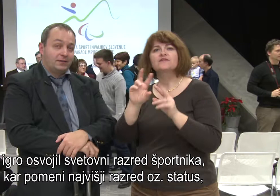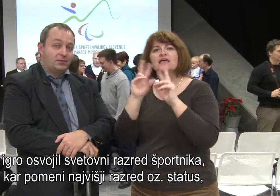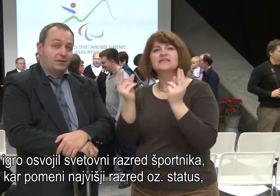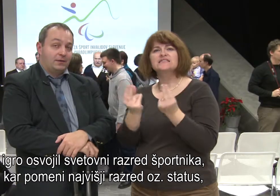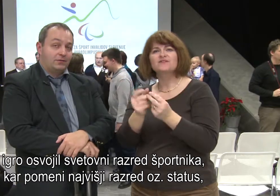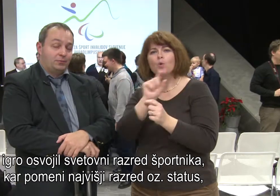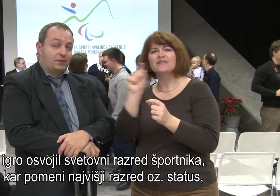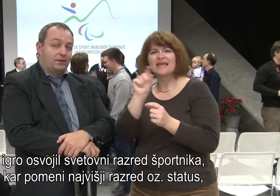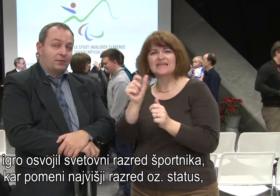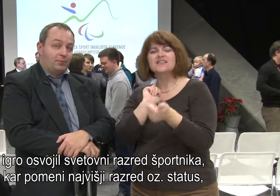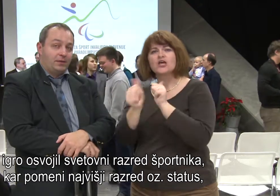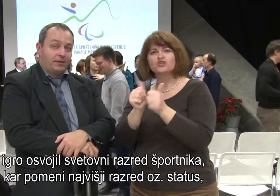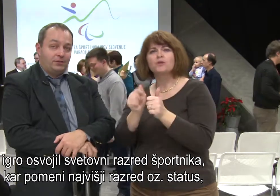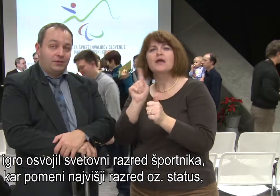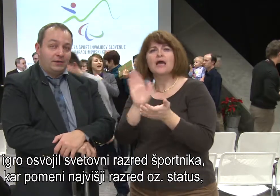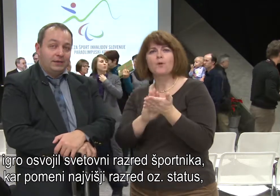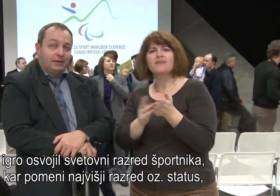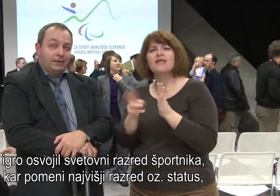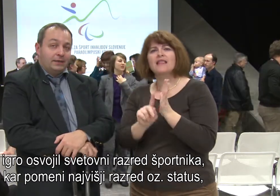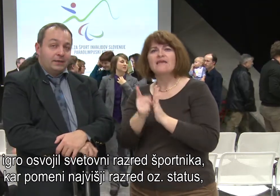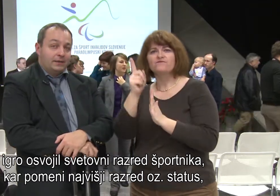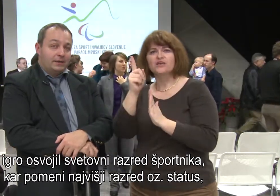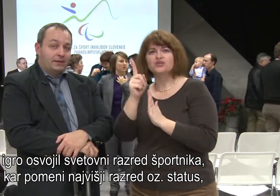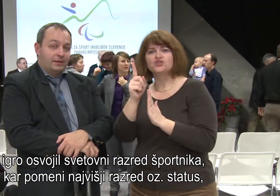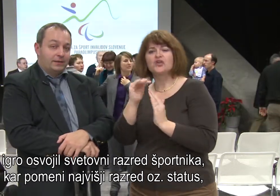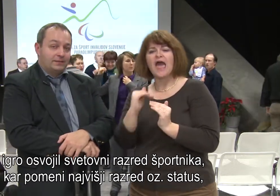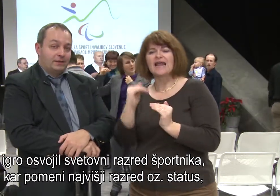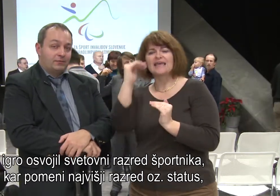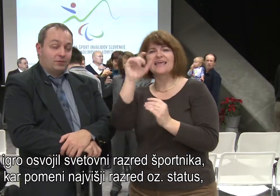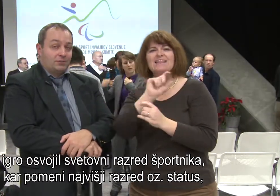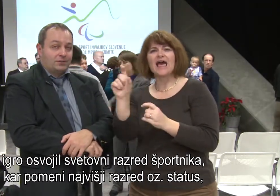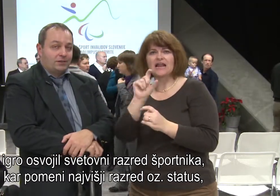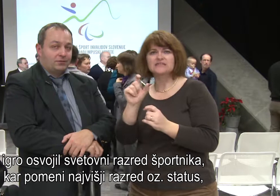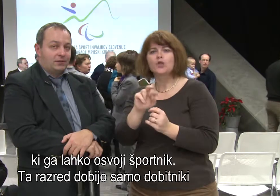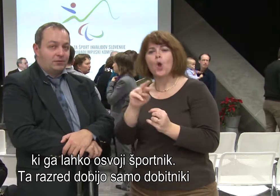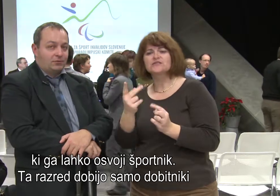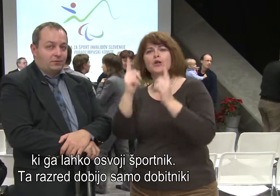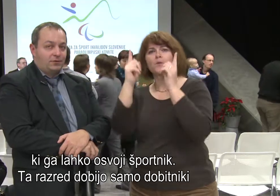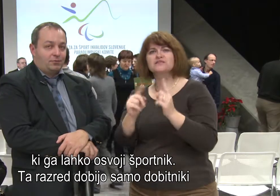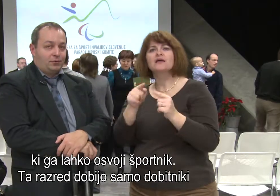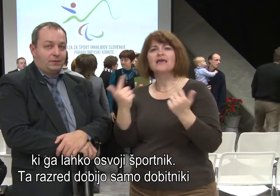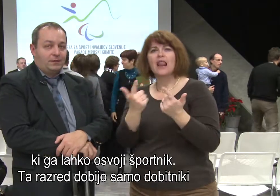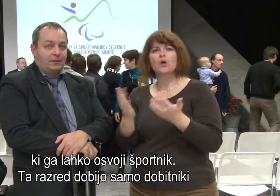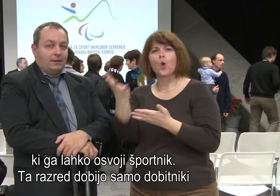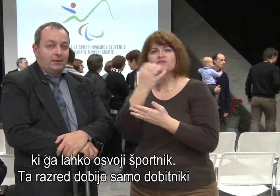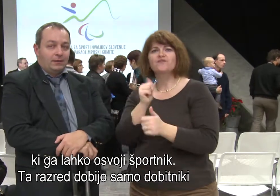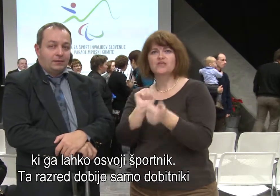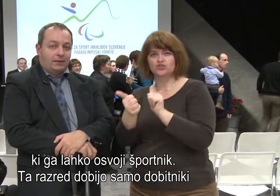svetovni razred športnika, kar pomeni najvišji rangiran razred oziroma status, ki ga lahko osvoji